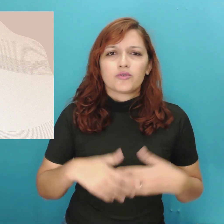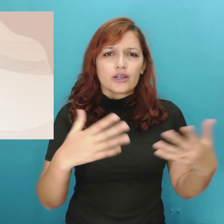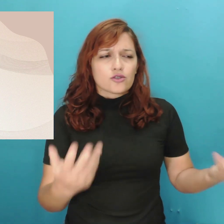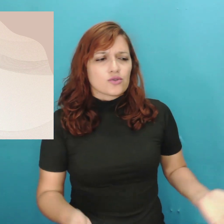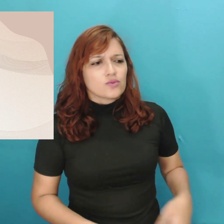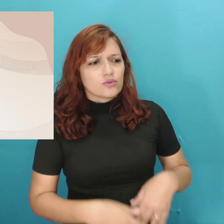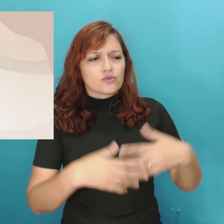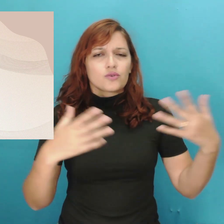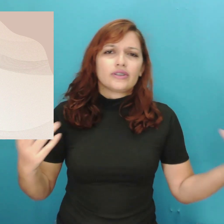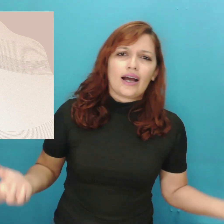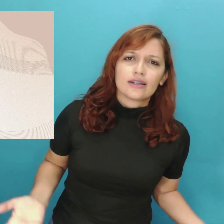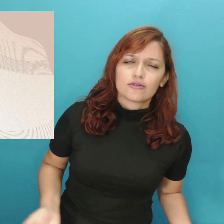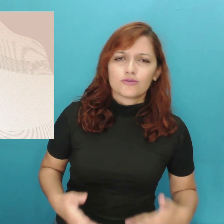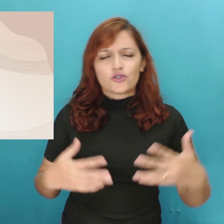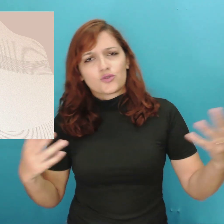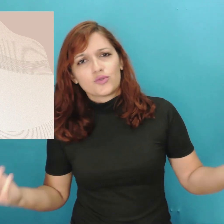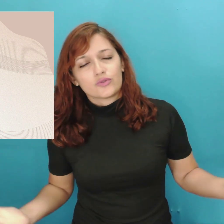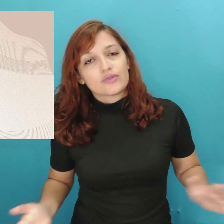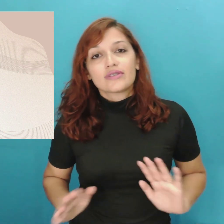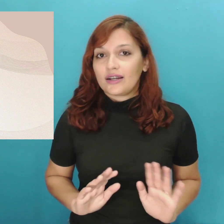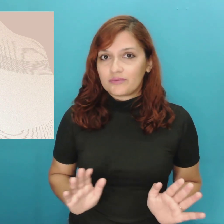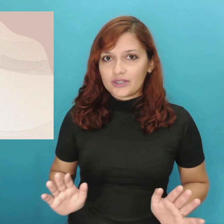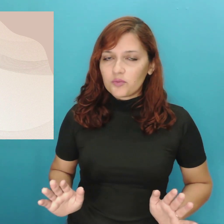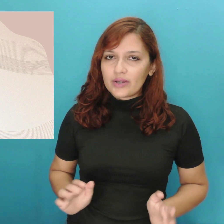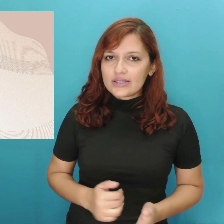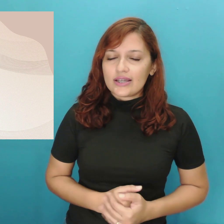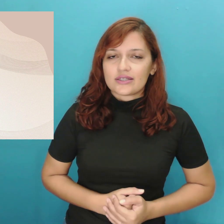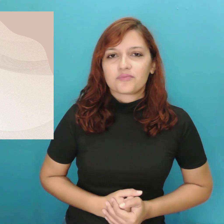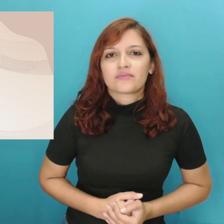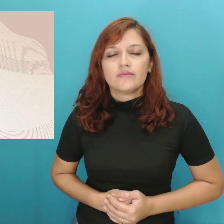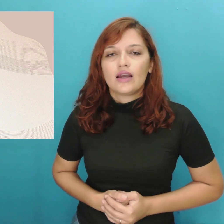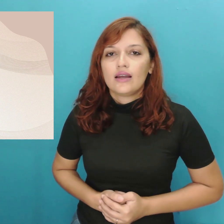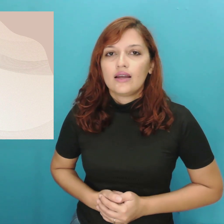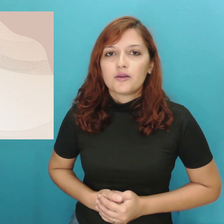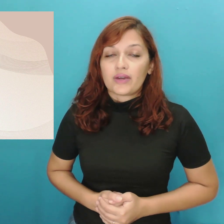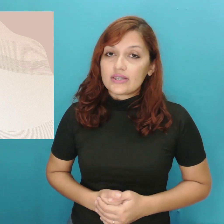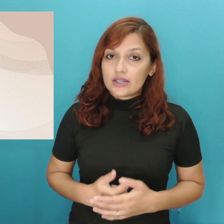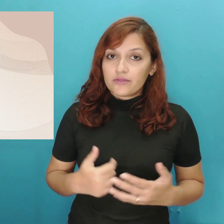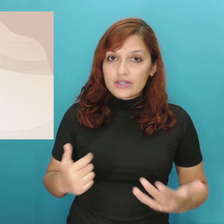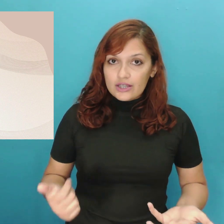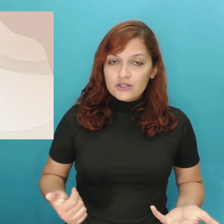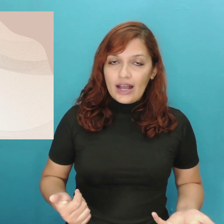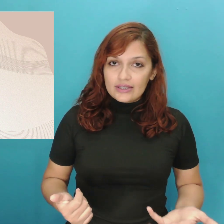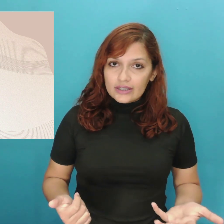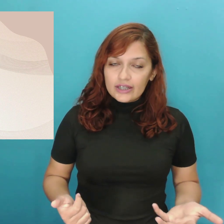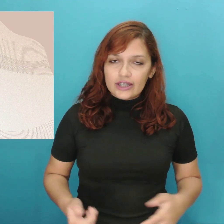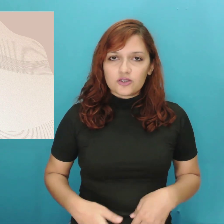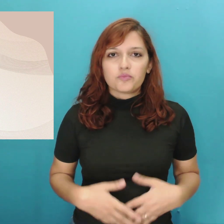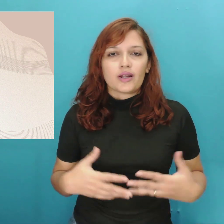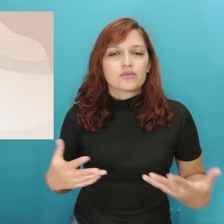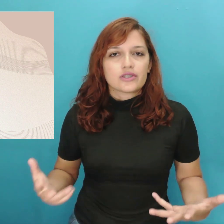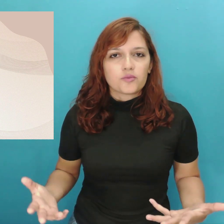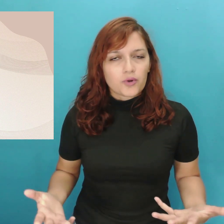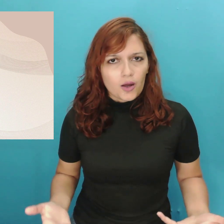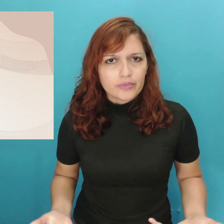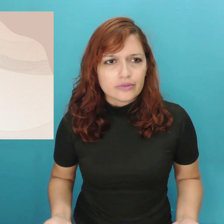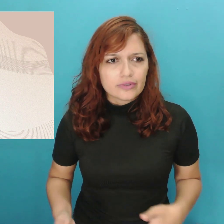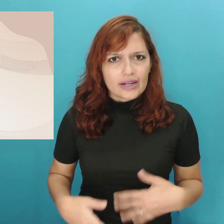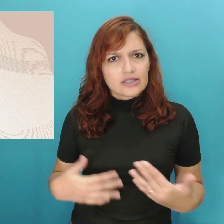os surdos, coitado dos surdos. Não, não pense isso. Pense que você está adquirindo para o seu próprio